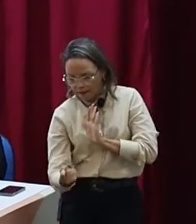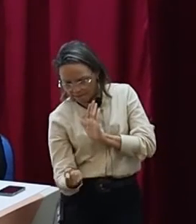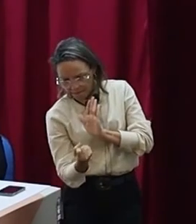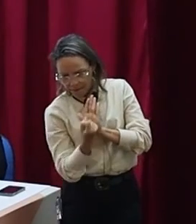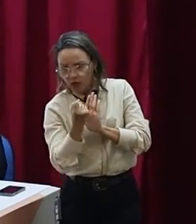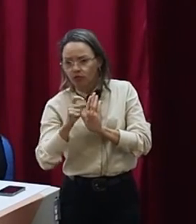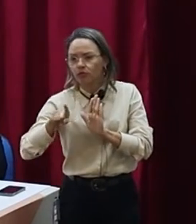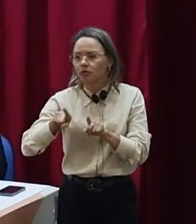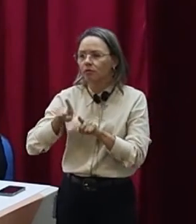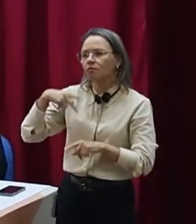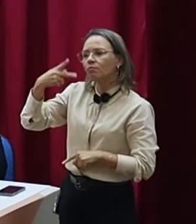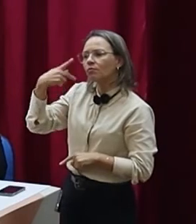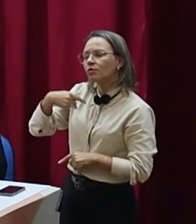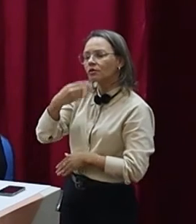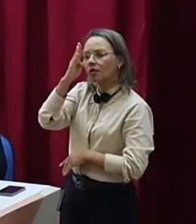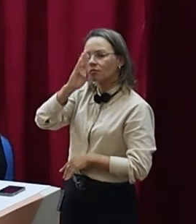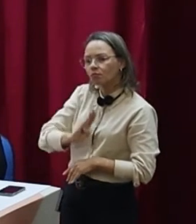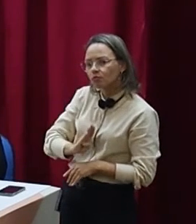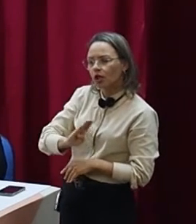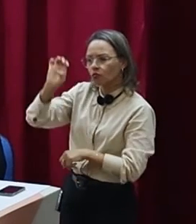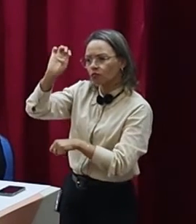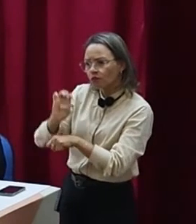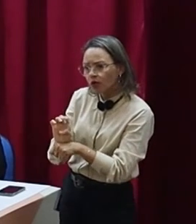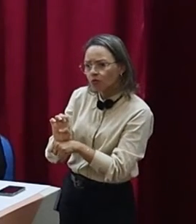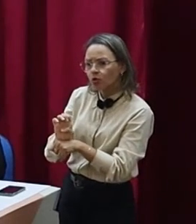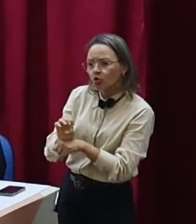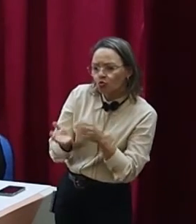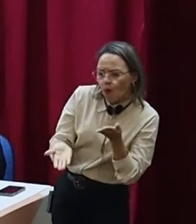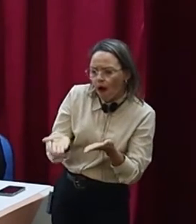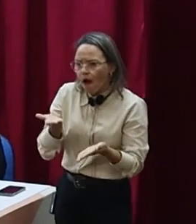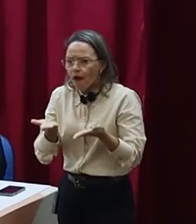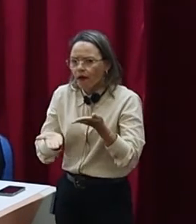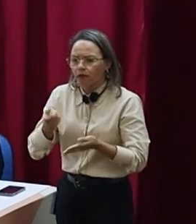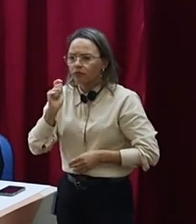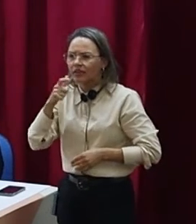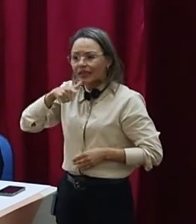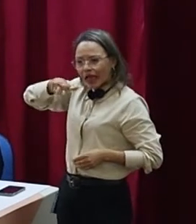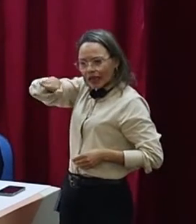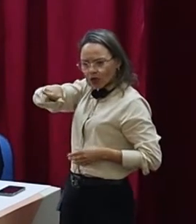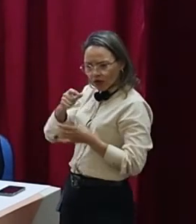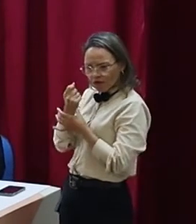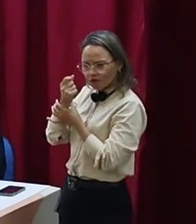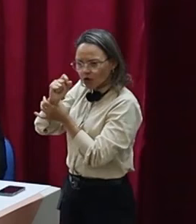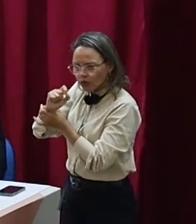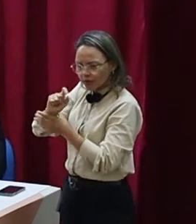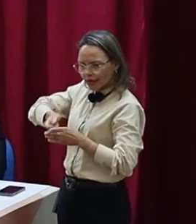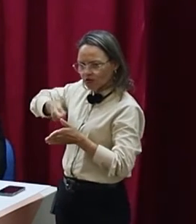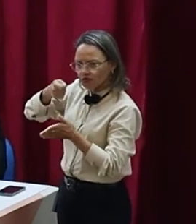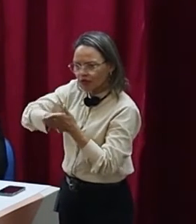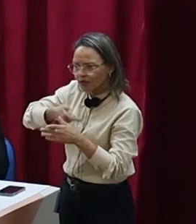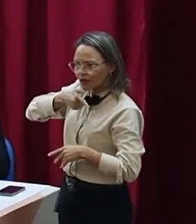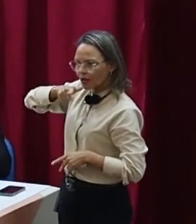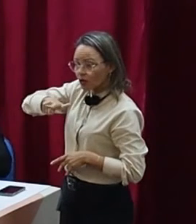determinadas políticas públicas do Estado nesse equilíbrio das línguas, nessa força das línguas. Então, a ideia é